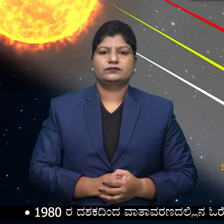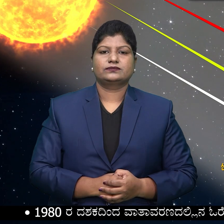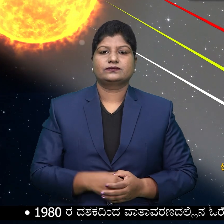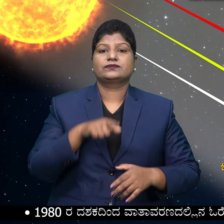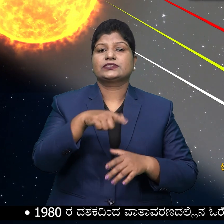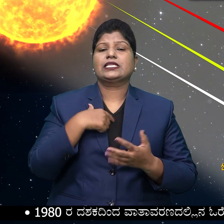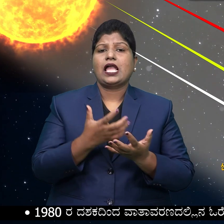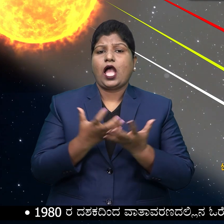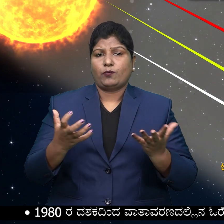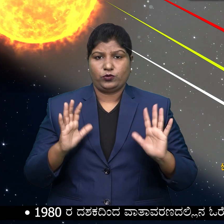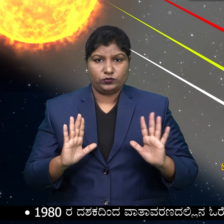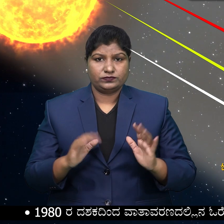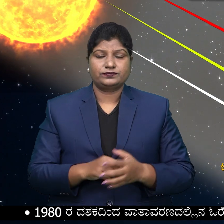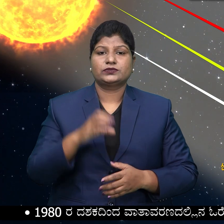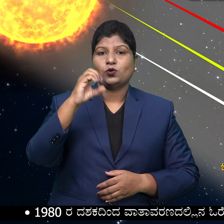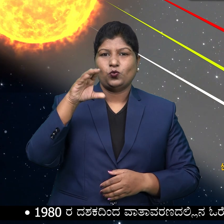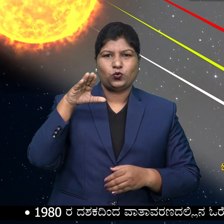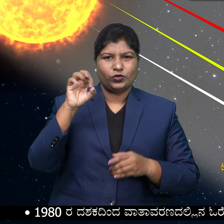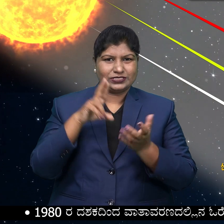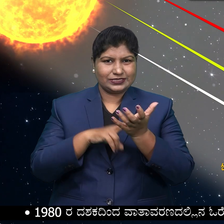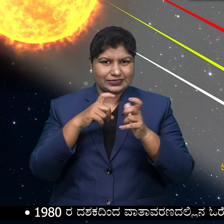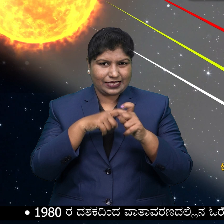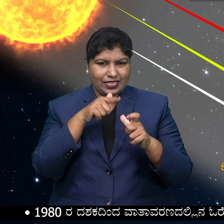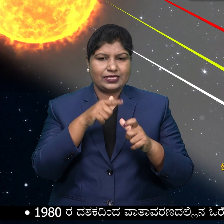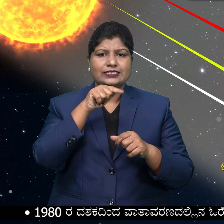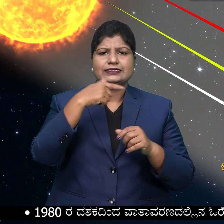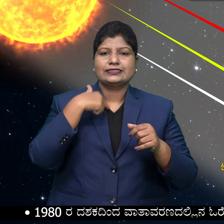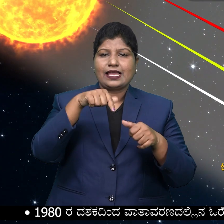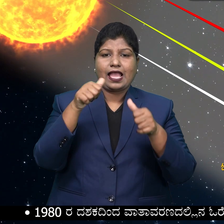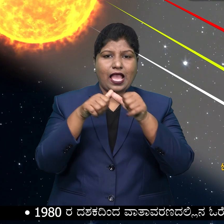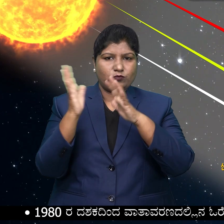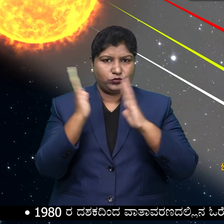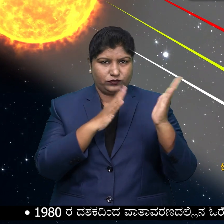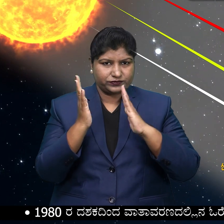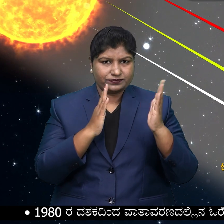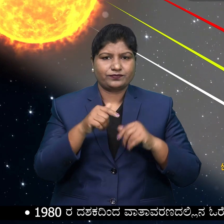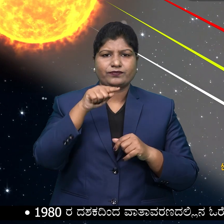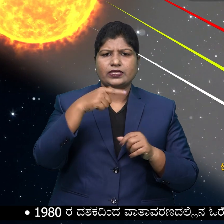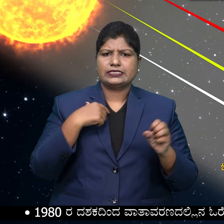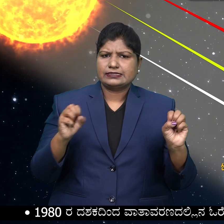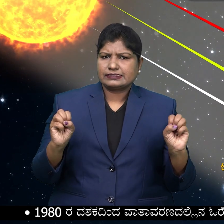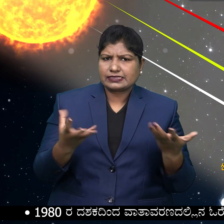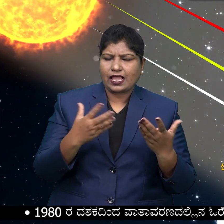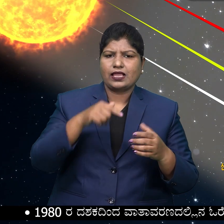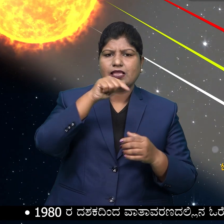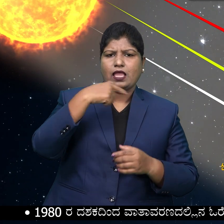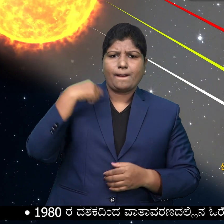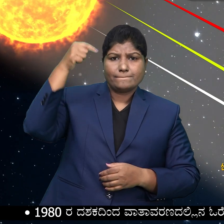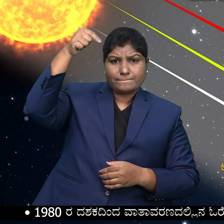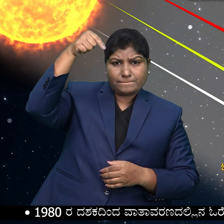ಸಾವಿರದ 1980ರ ದಶಕದಿಂದ ವಾತಾವರಣದಲ್ಲಿನ ಓಝೋನ್ ಪ್ರಮಾಣವು ತೀವ್ರವಾಗಿ ಕುಸಿಯಲು ಪ್ರಾರಂಭಿಸಿತು.